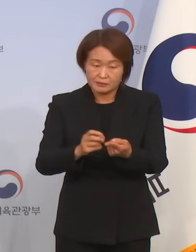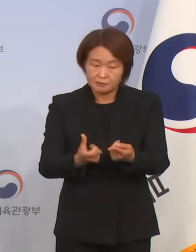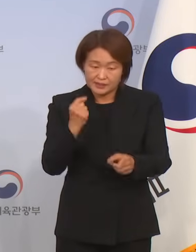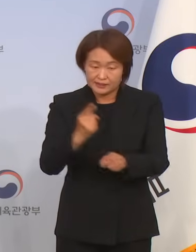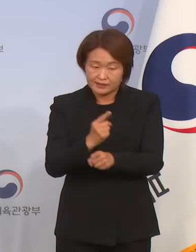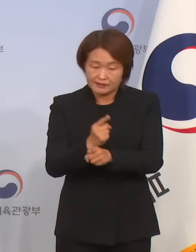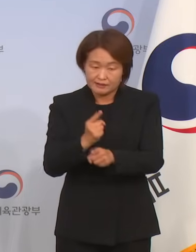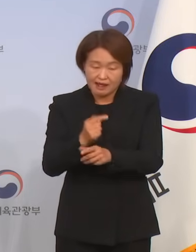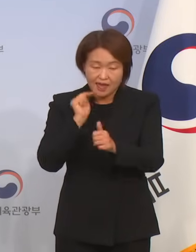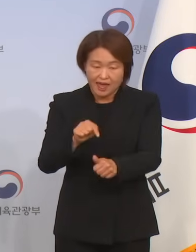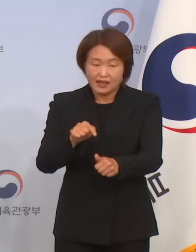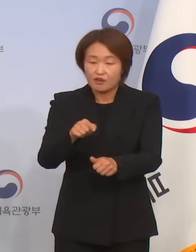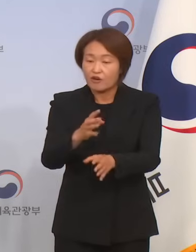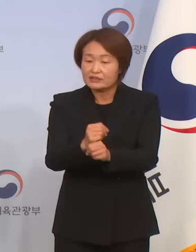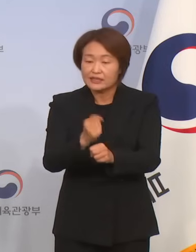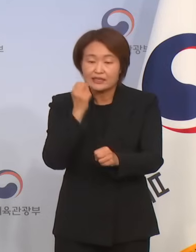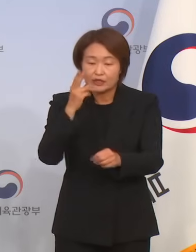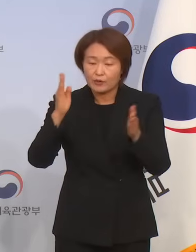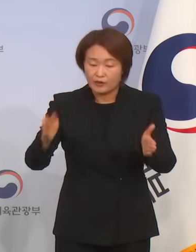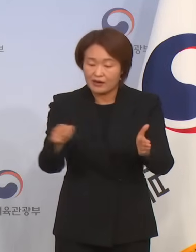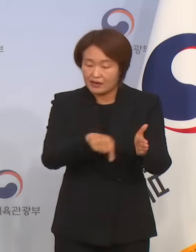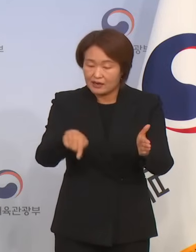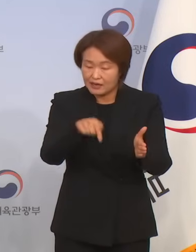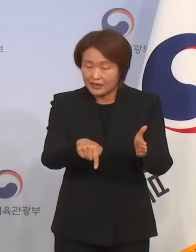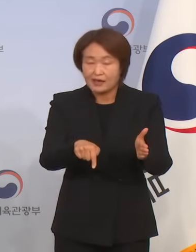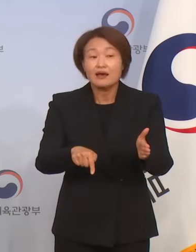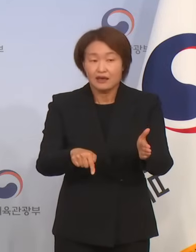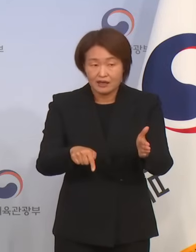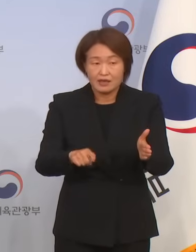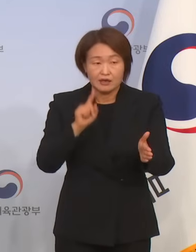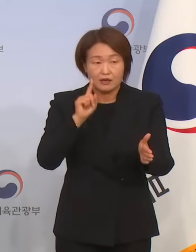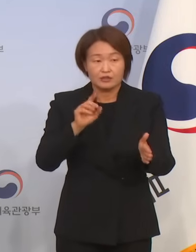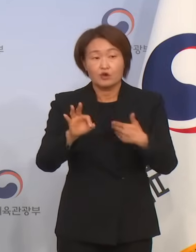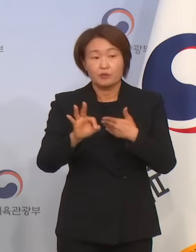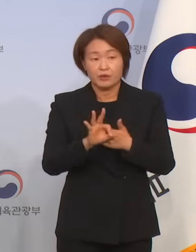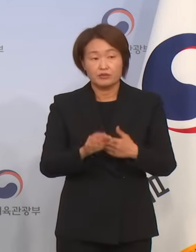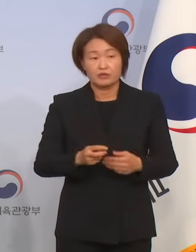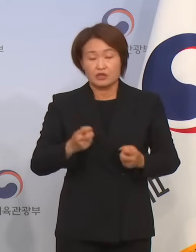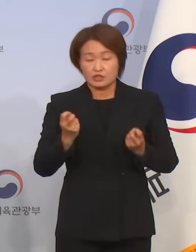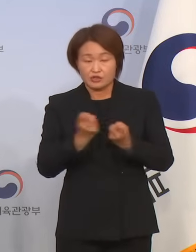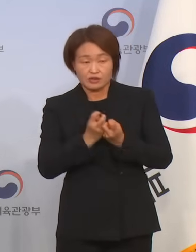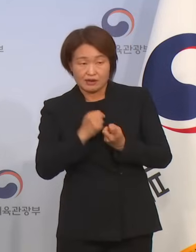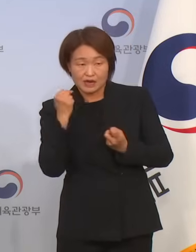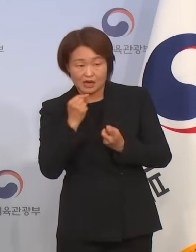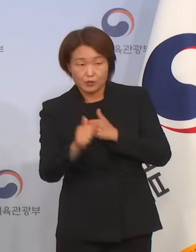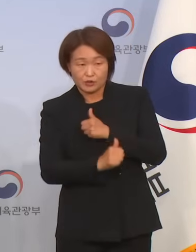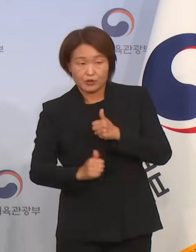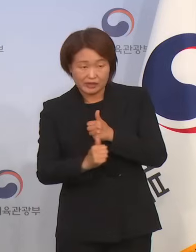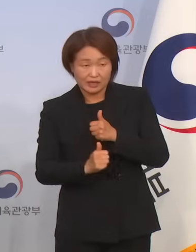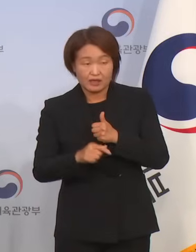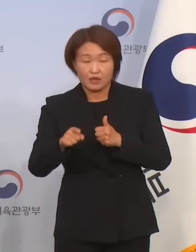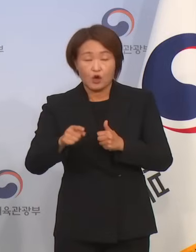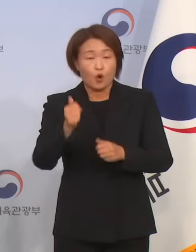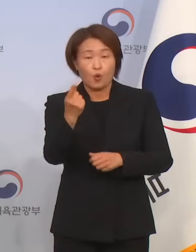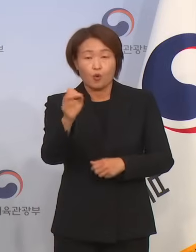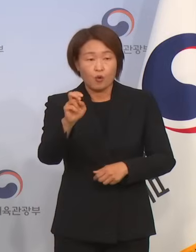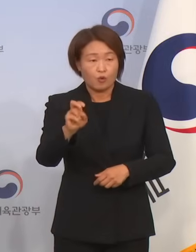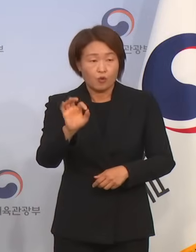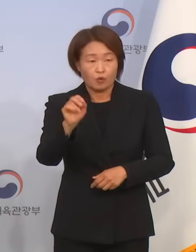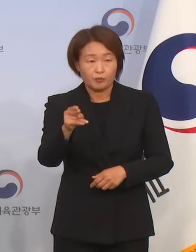안에 하라는 것인지 만약에 그렇다고 하면 전력강화위원회에서 홍명보 감독을 선임하는데 6개월이